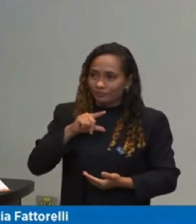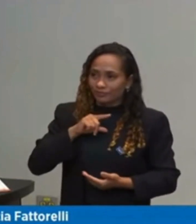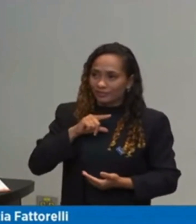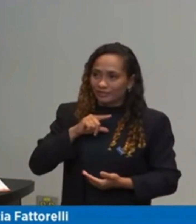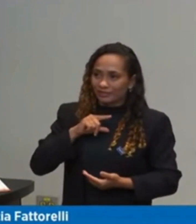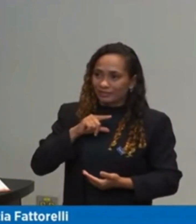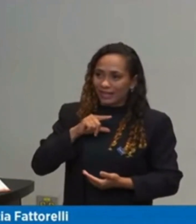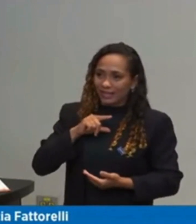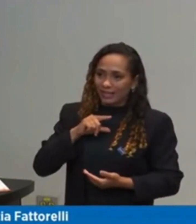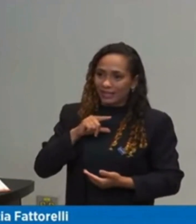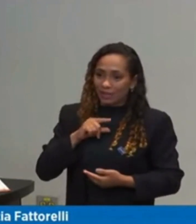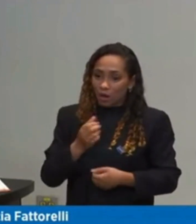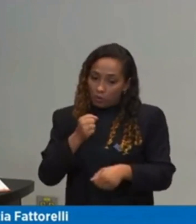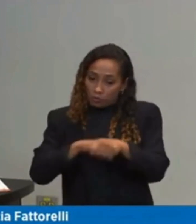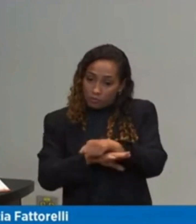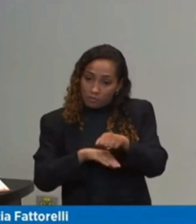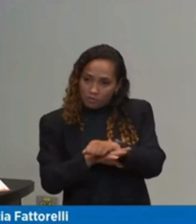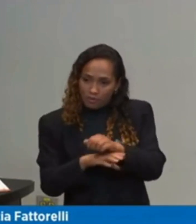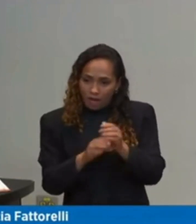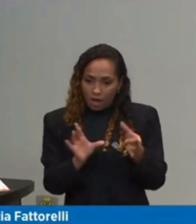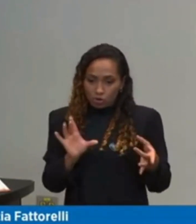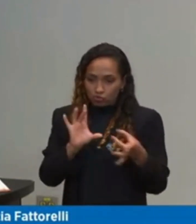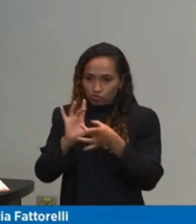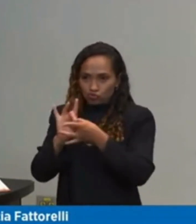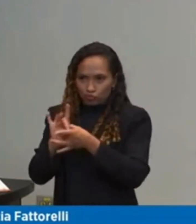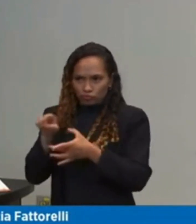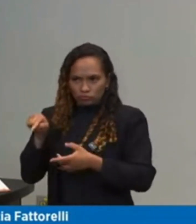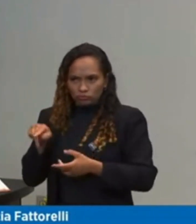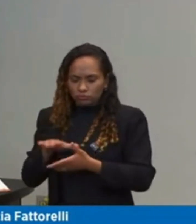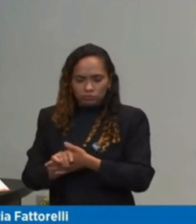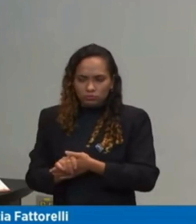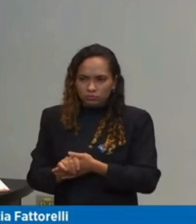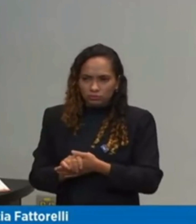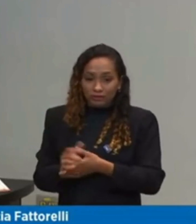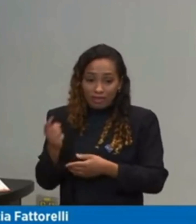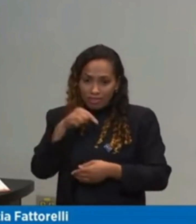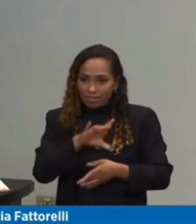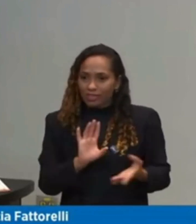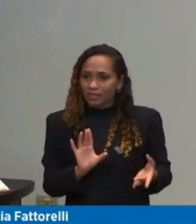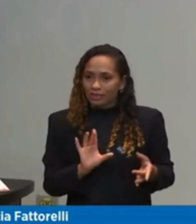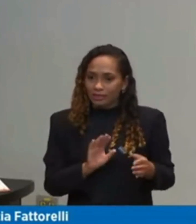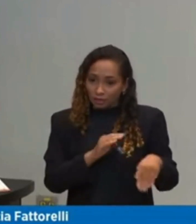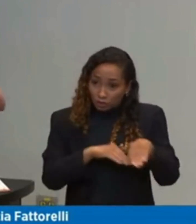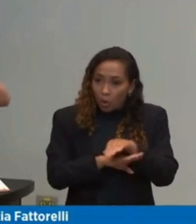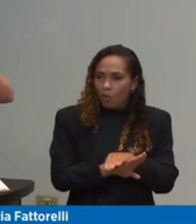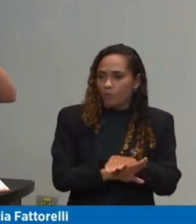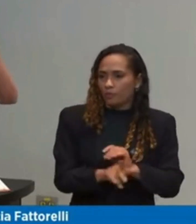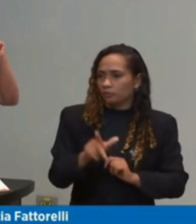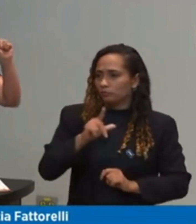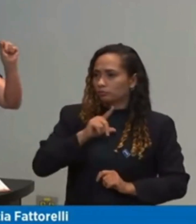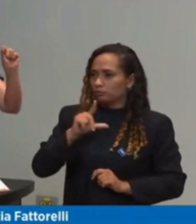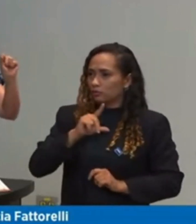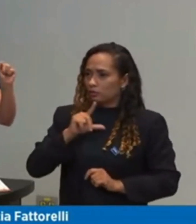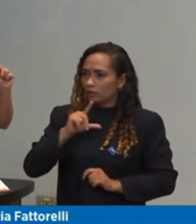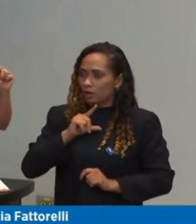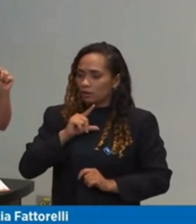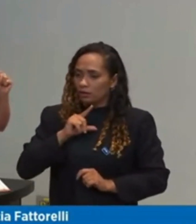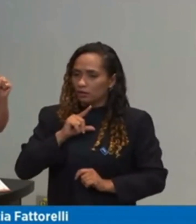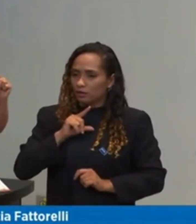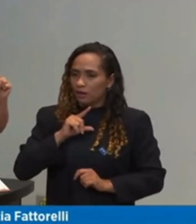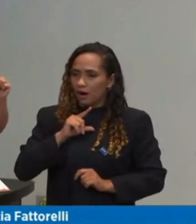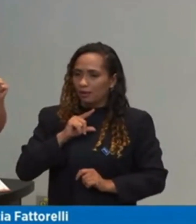conta vinculada a esse esquema. E dessa conta vinculada, uma parte